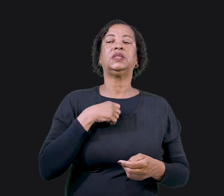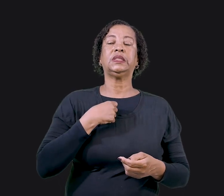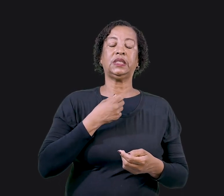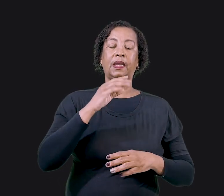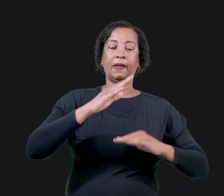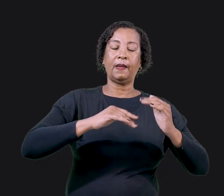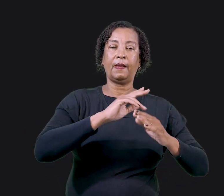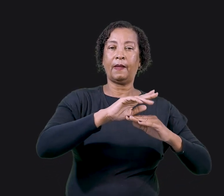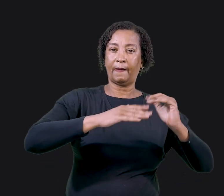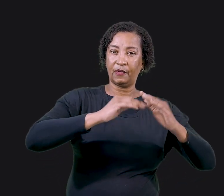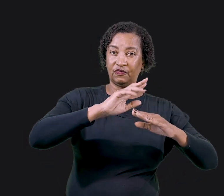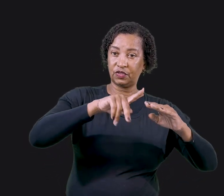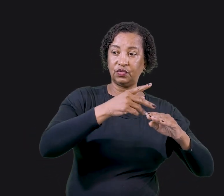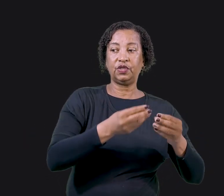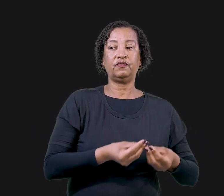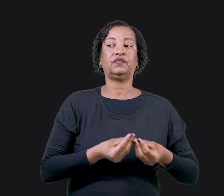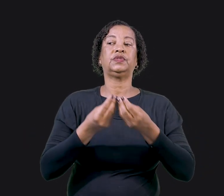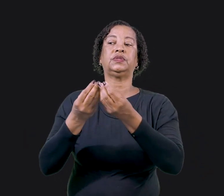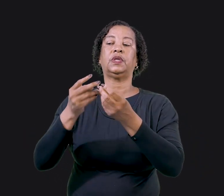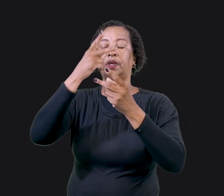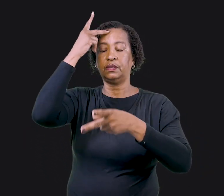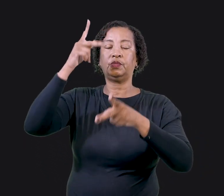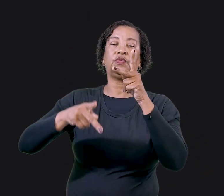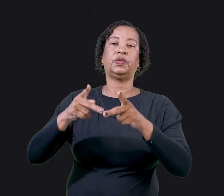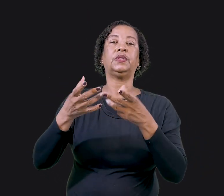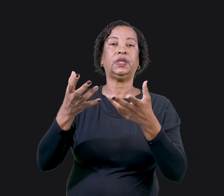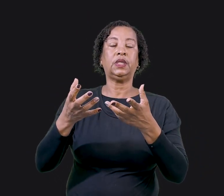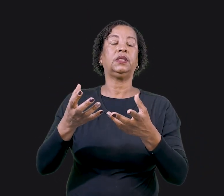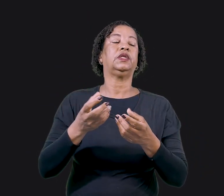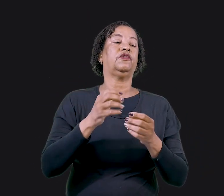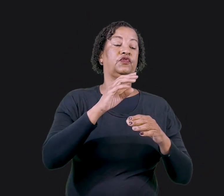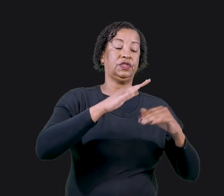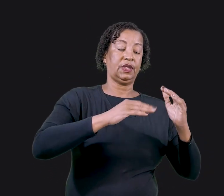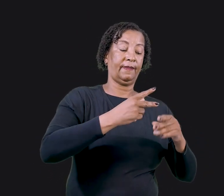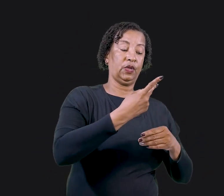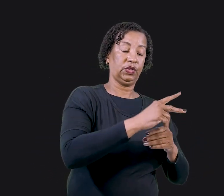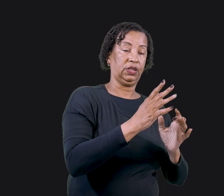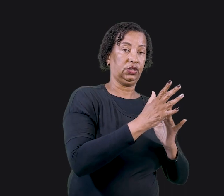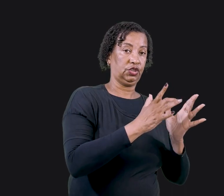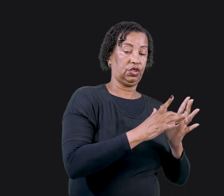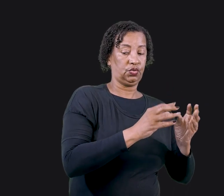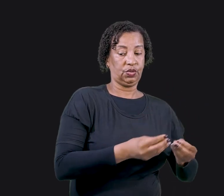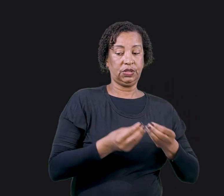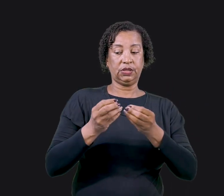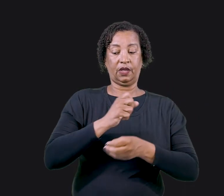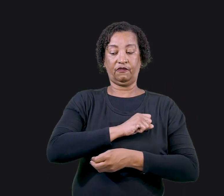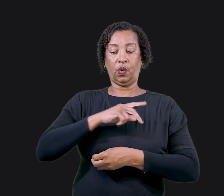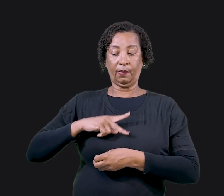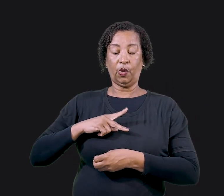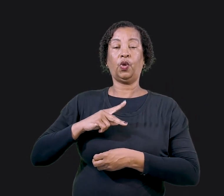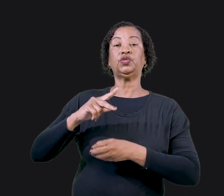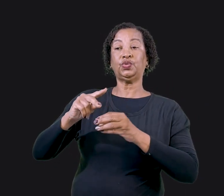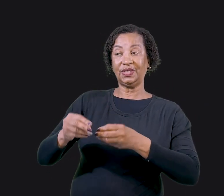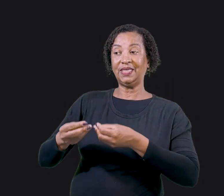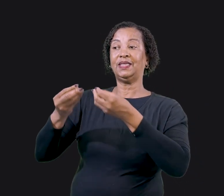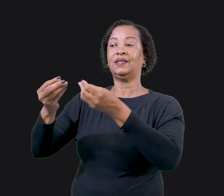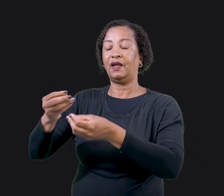diretamente para a multidão. Ele queria que fosse das suas mãos para as mãos dos apóstolos e deles para a multidão. Você acha que esses